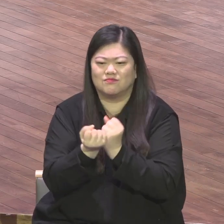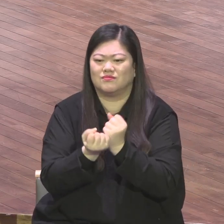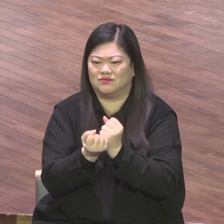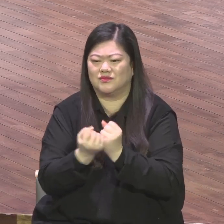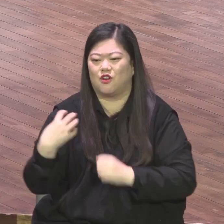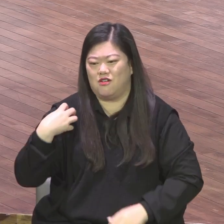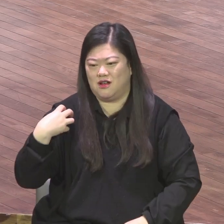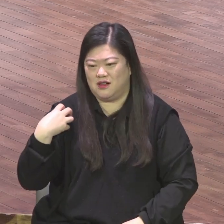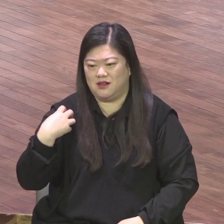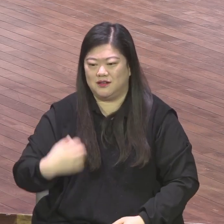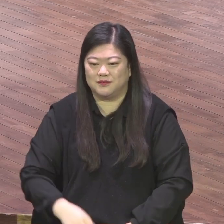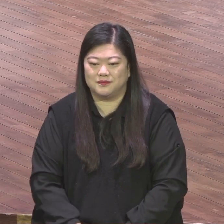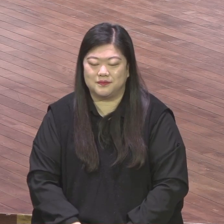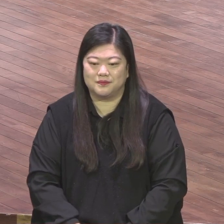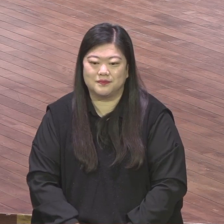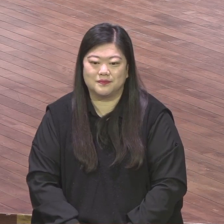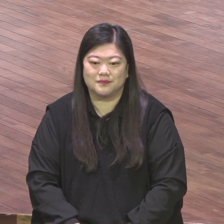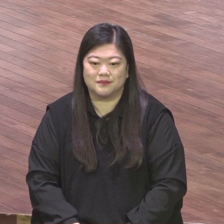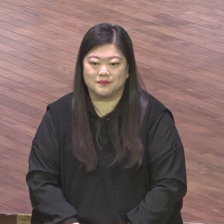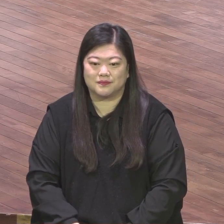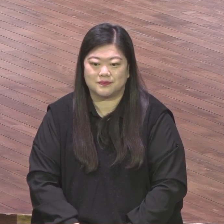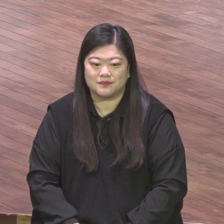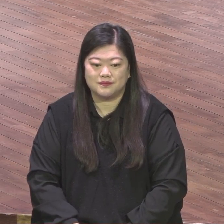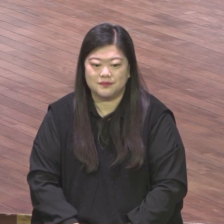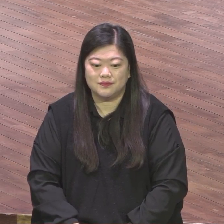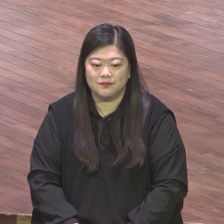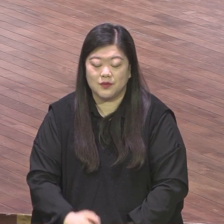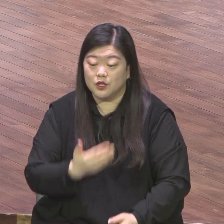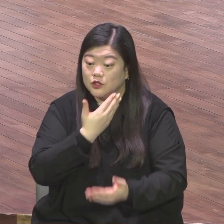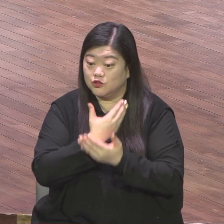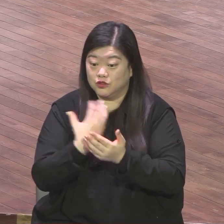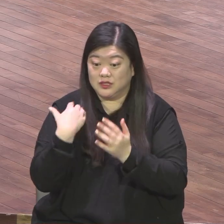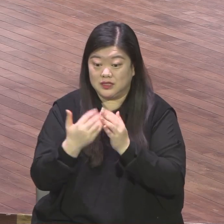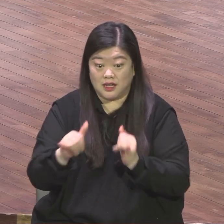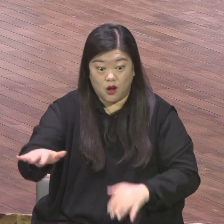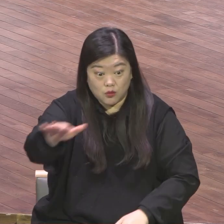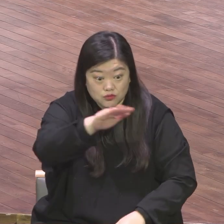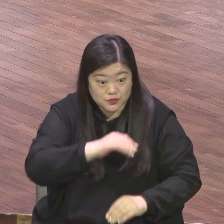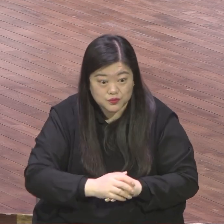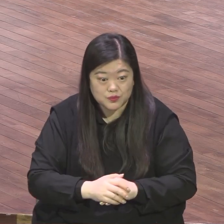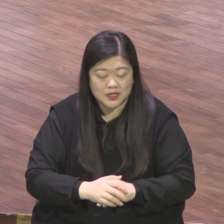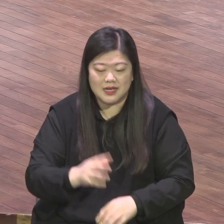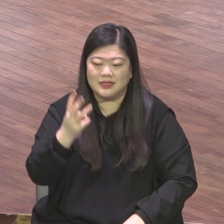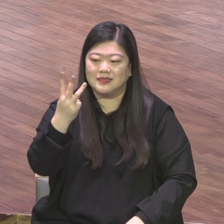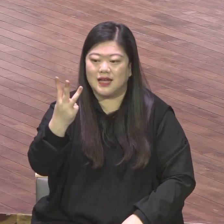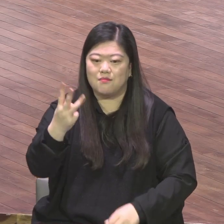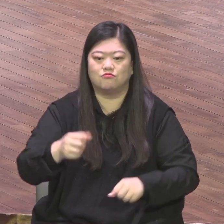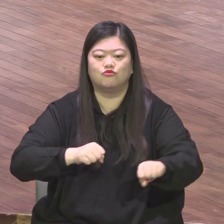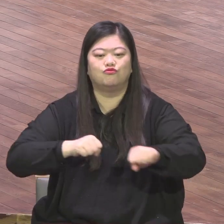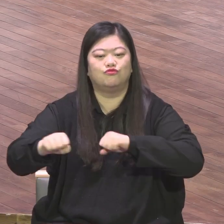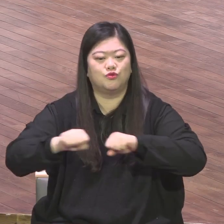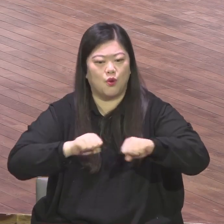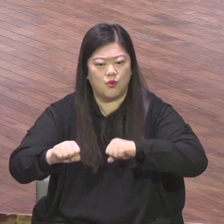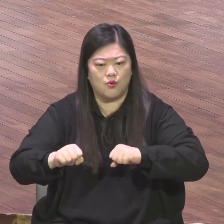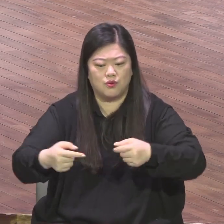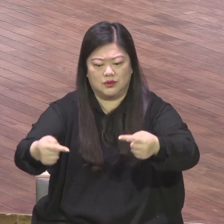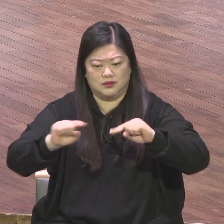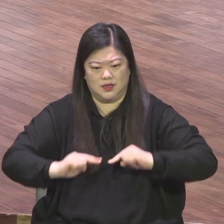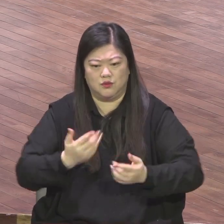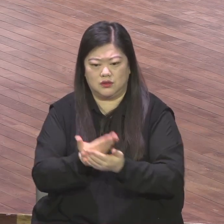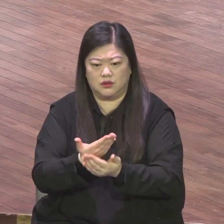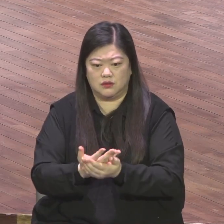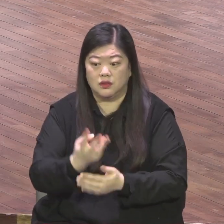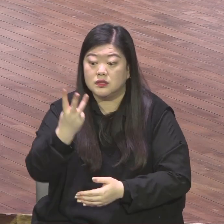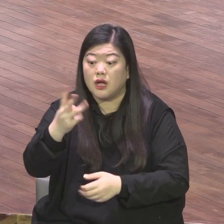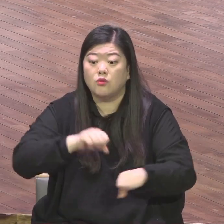지금 시간표는 어떤 시간표냐? 예원교회가 모든 중직자들은 삶운동에 참여하시 바랍니다. 삶운동